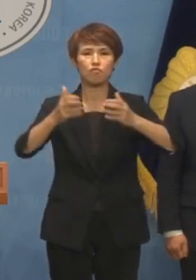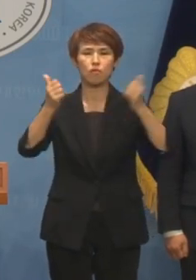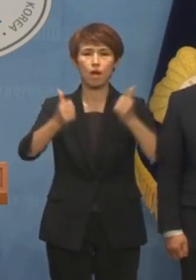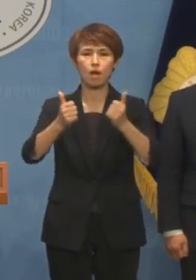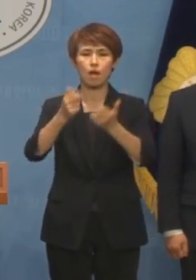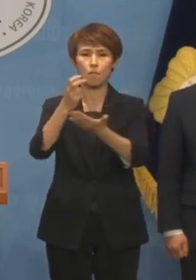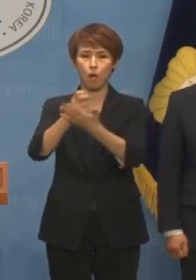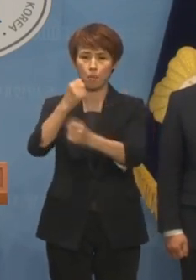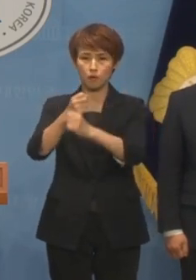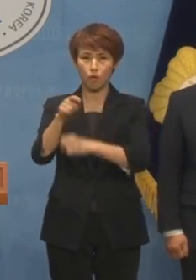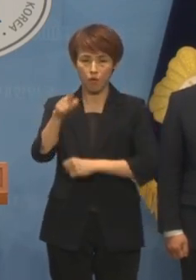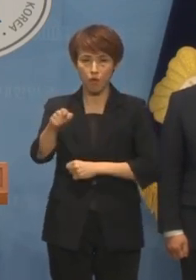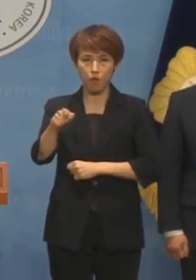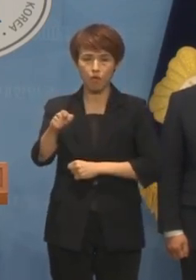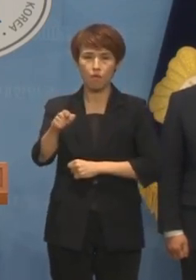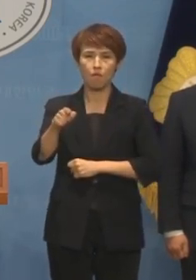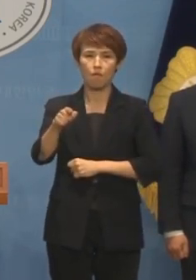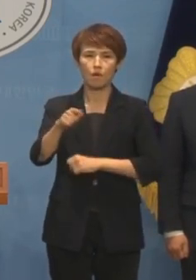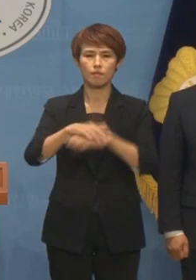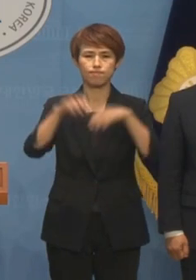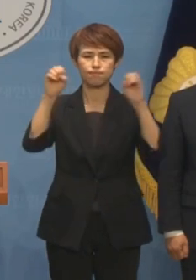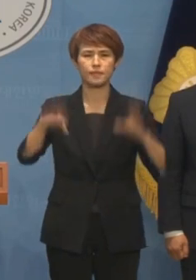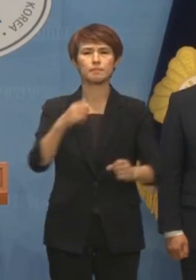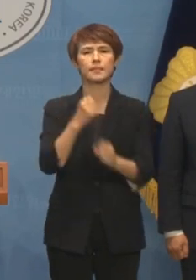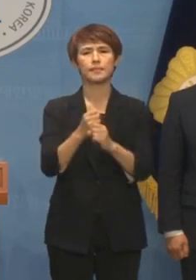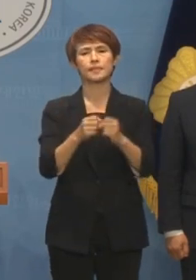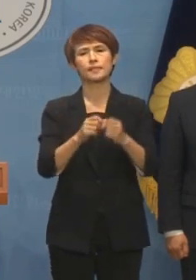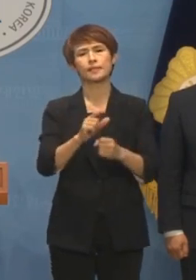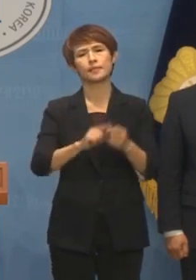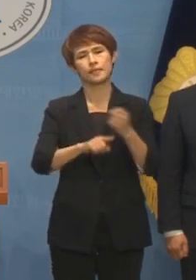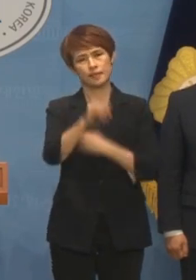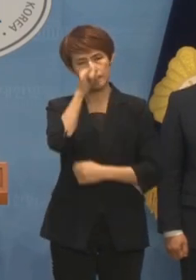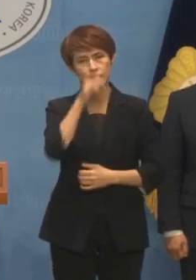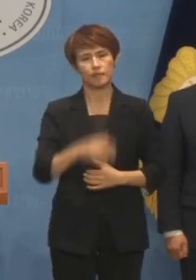입법 취지를 형해화했다는 의혹을 받고 있습니다.